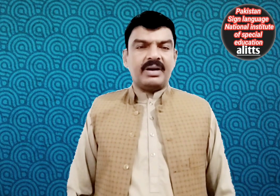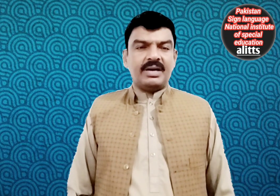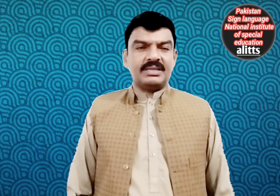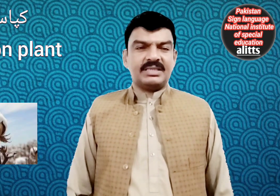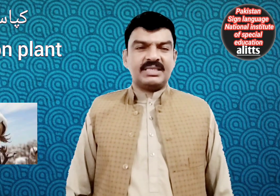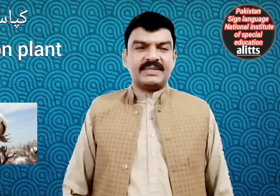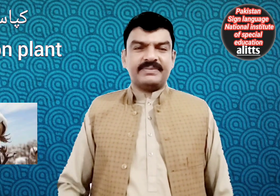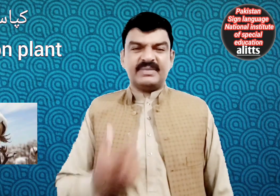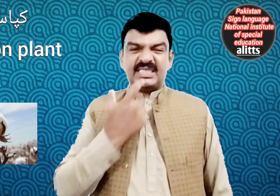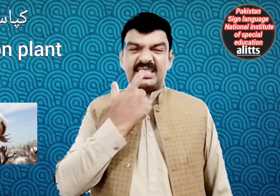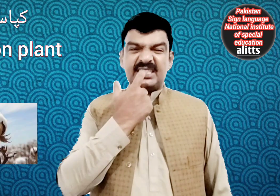कपास,